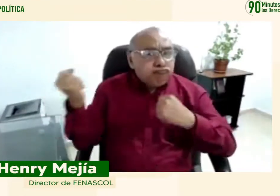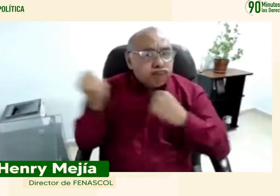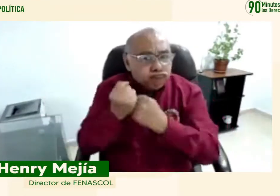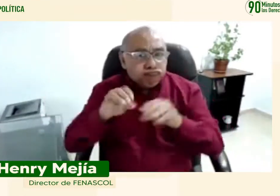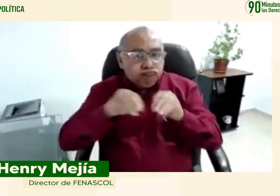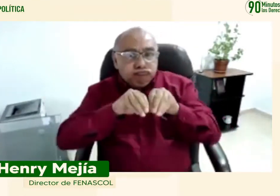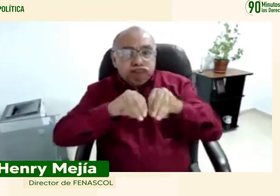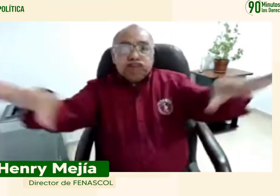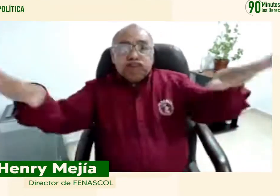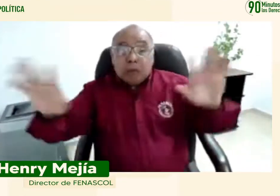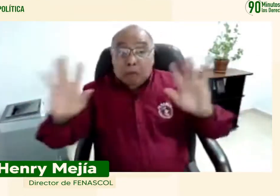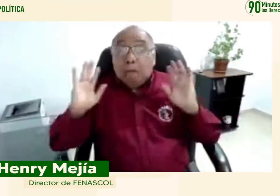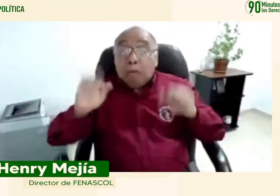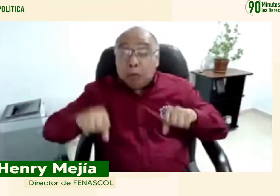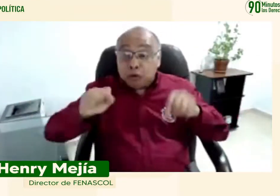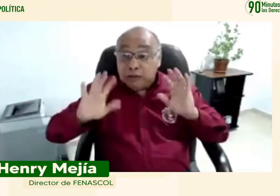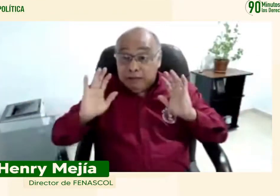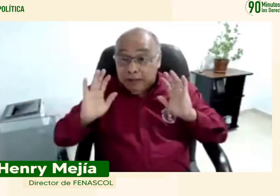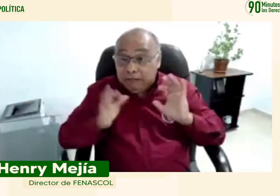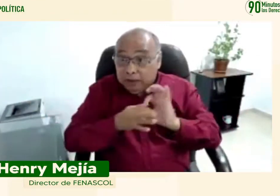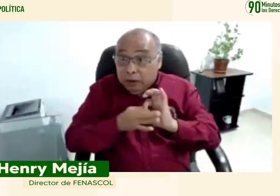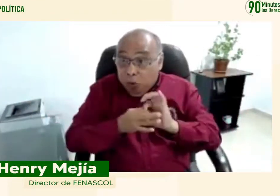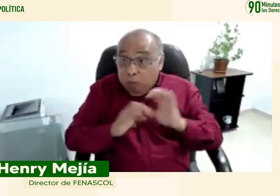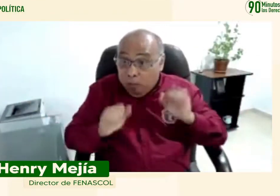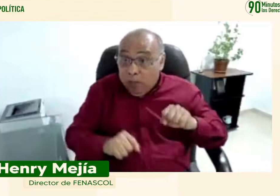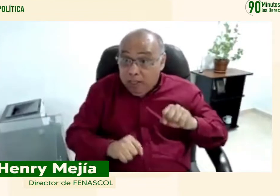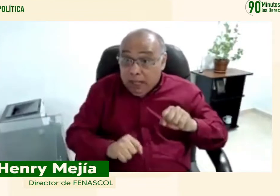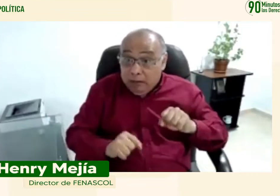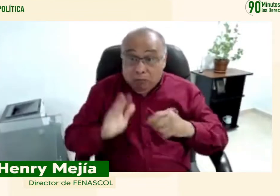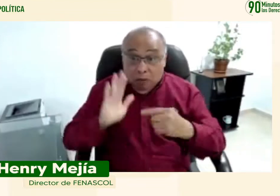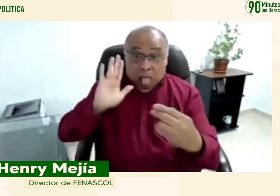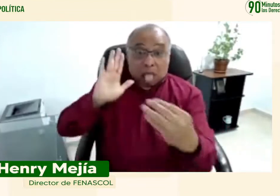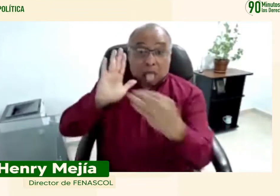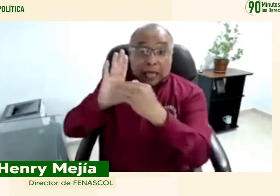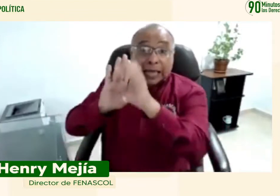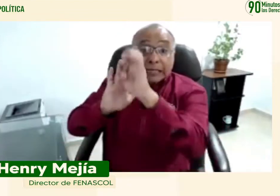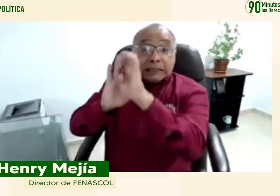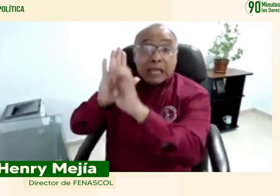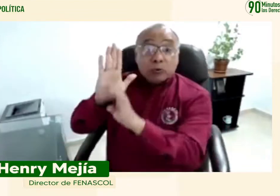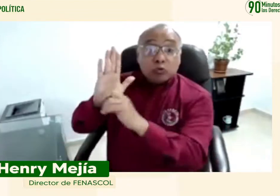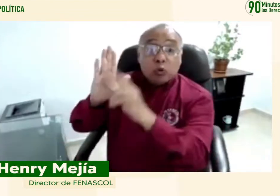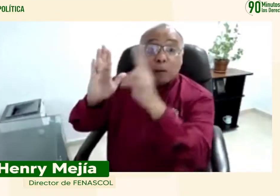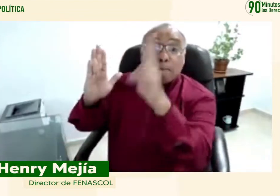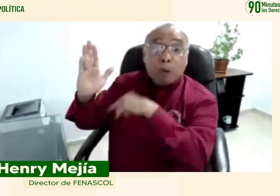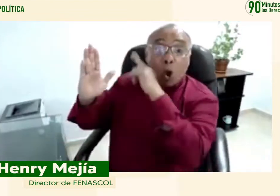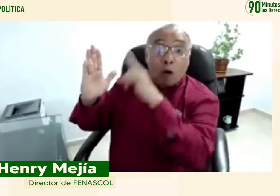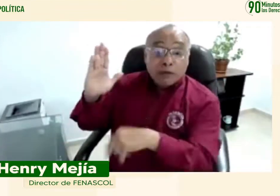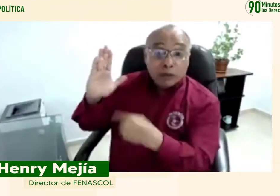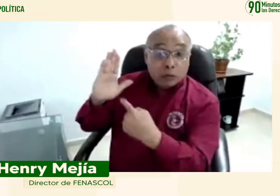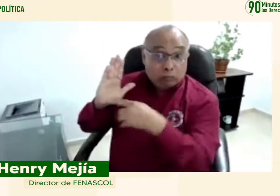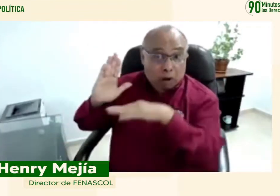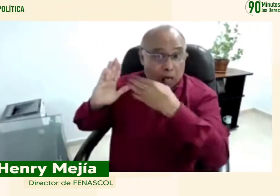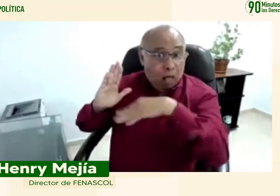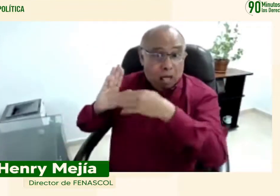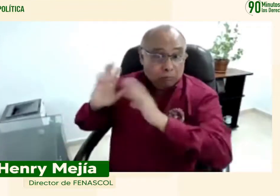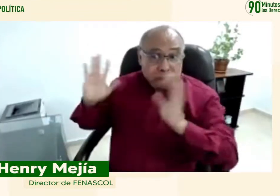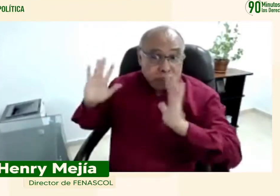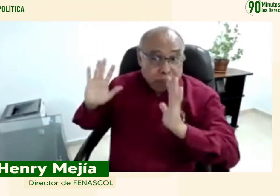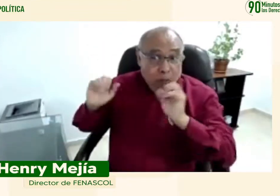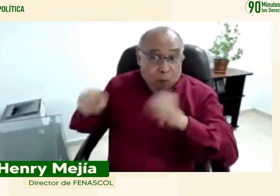los procesos políticos y poder apoyar lo podríamos hacer desde ajenas con lo podemos hacer porque los estatutos no dice que está prohibido el